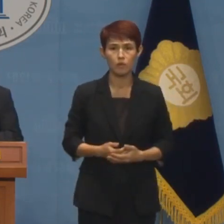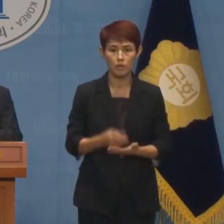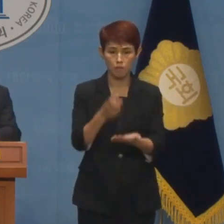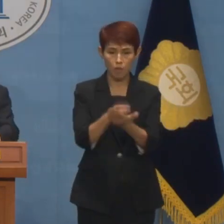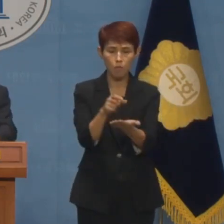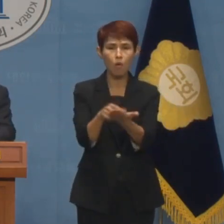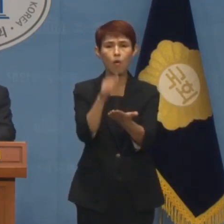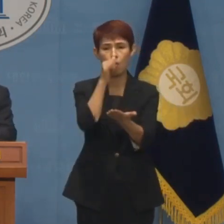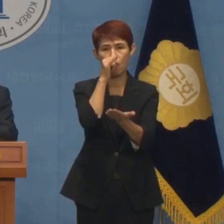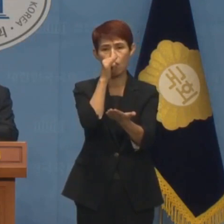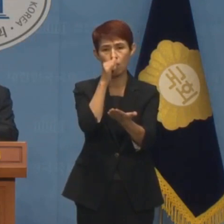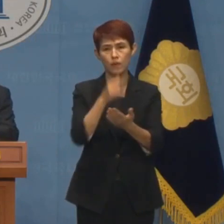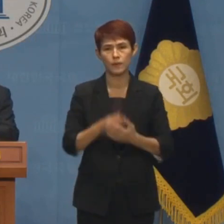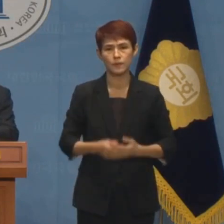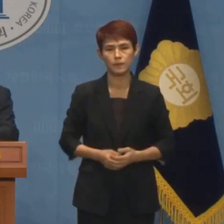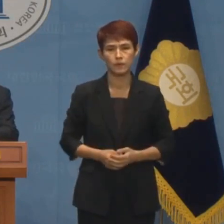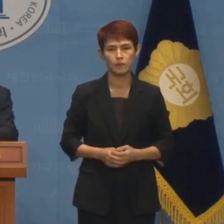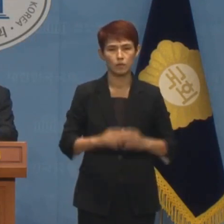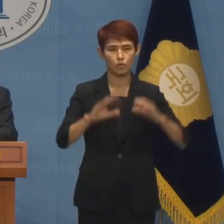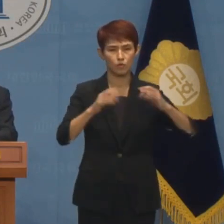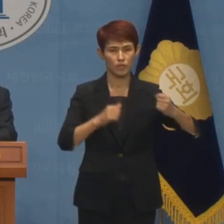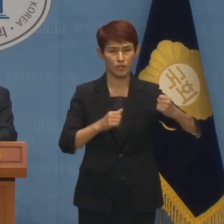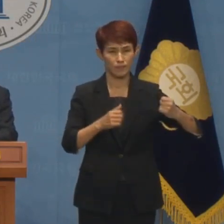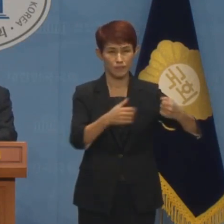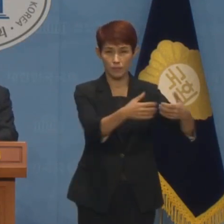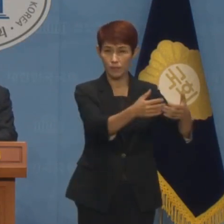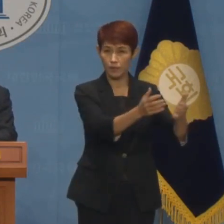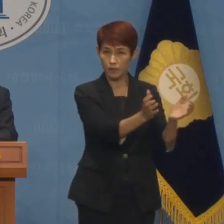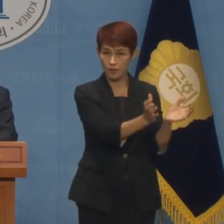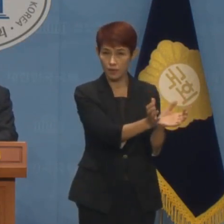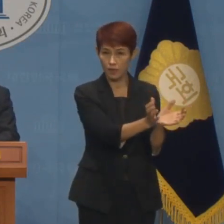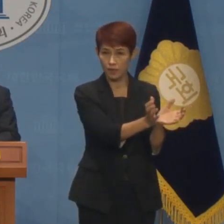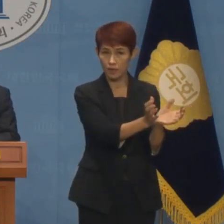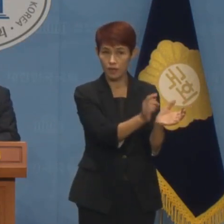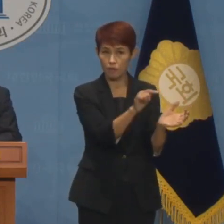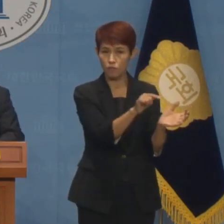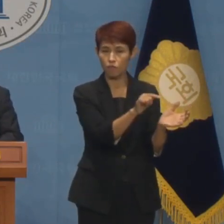그런데 국힘당하고 지금 그때